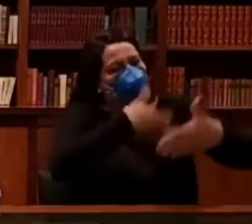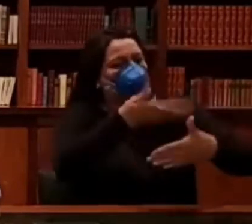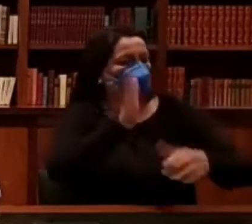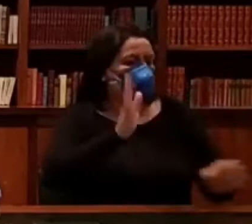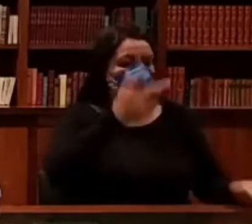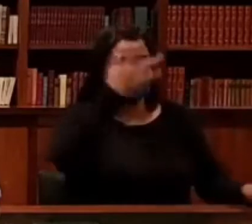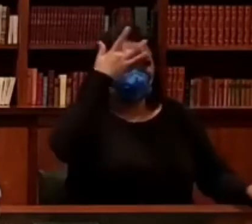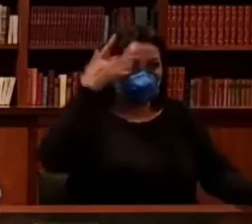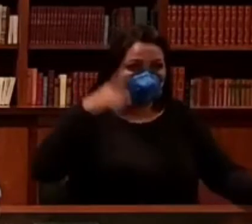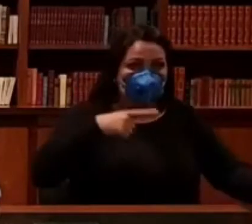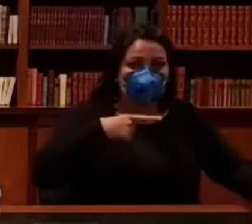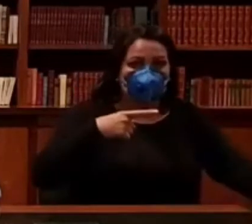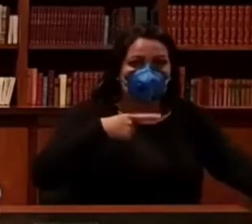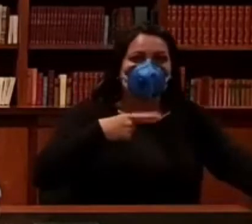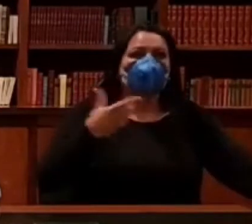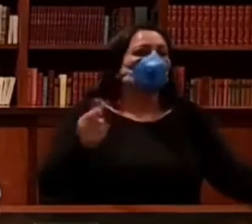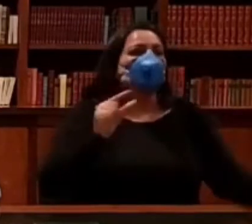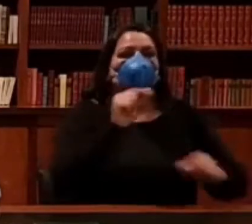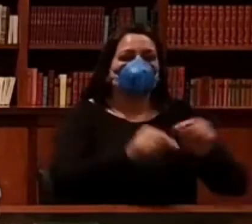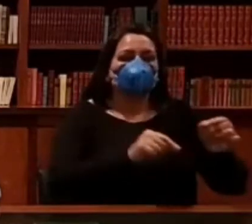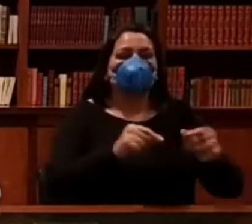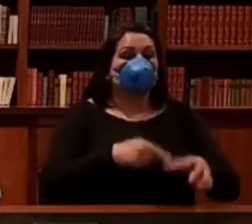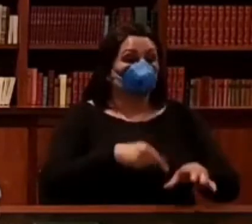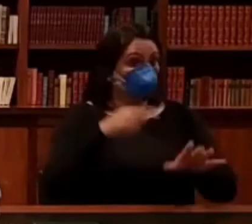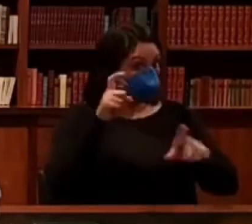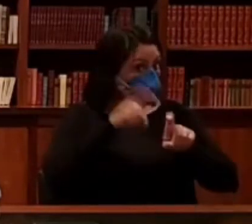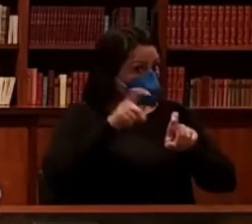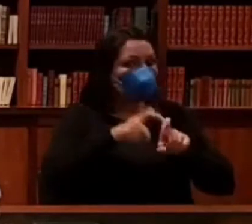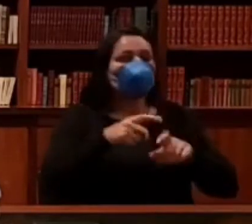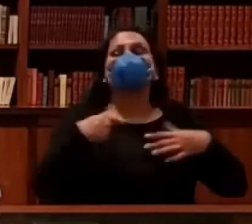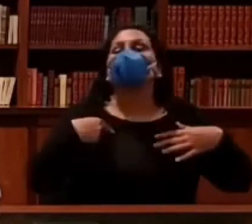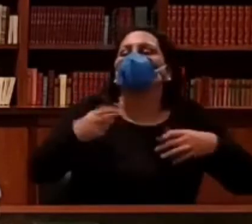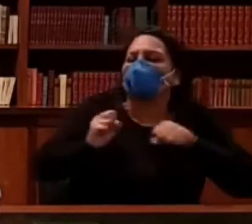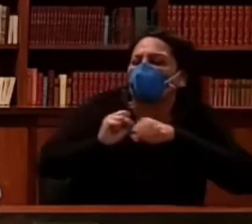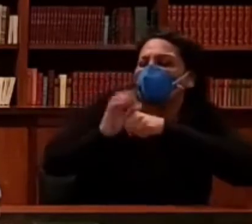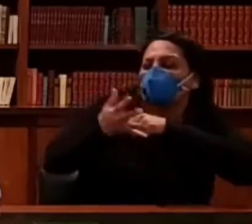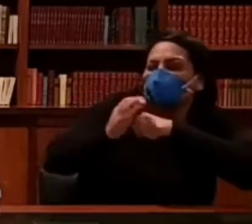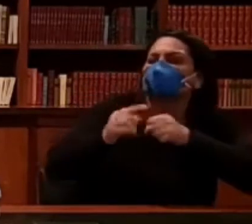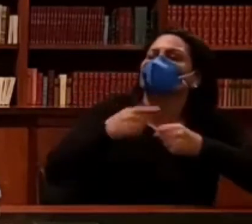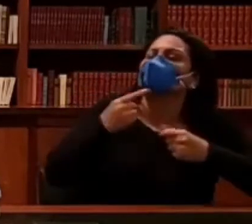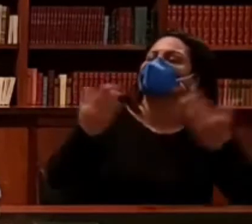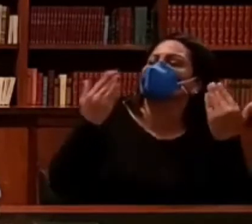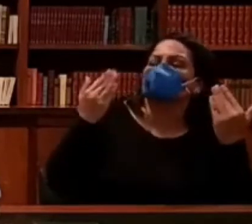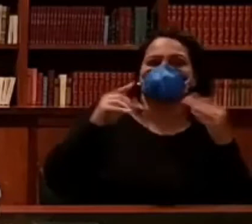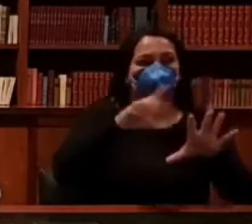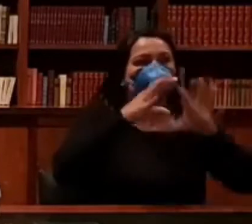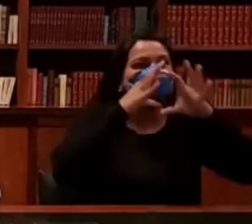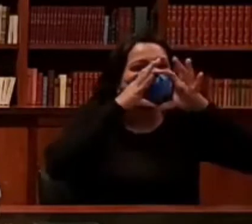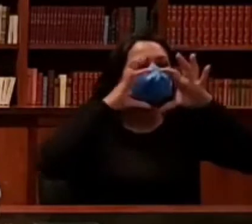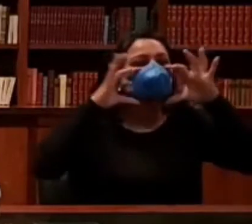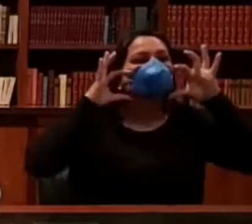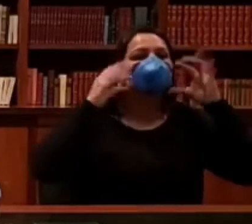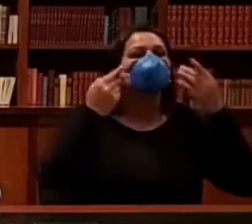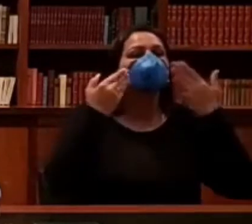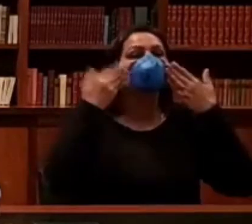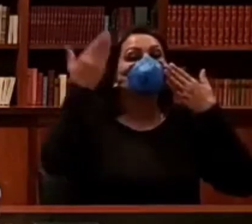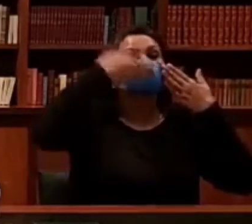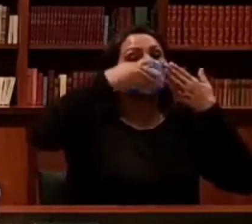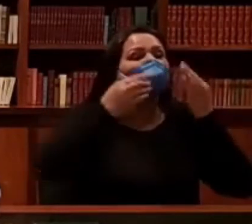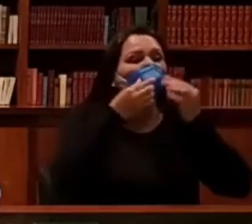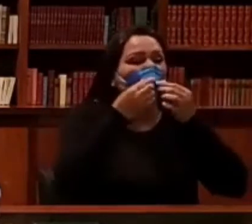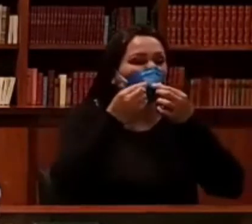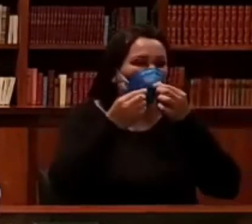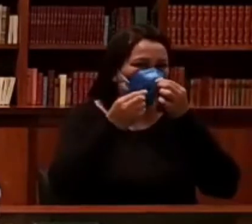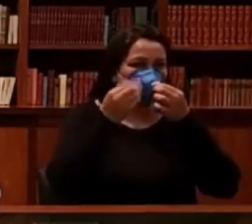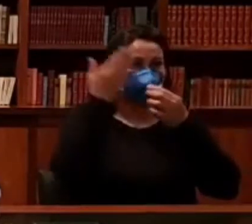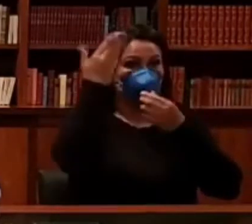pessoa teve, ele vai lhe atender com uma máscara como essa. Essa é a razão da gente colocar para mostrar como se faz. Ah, mas